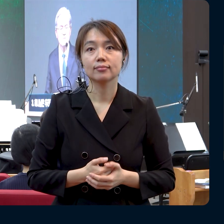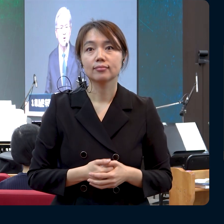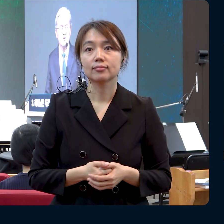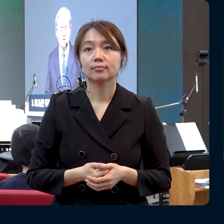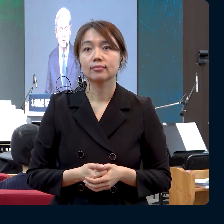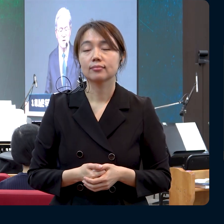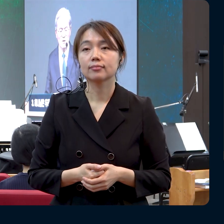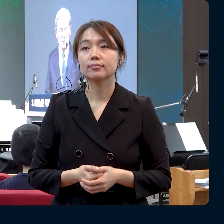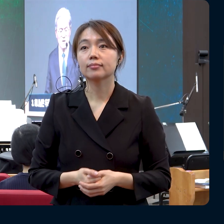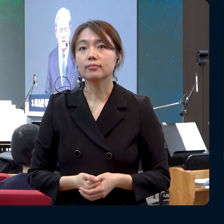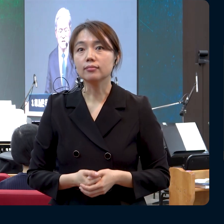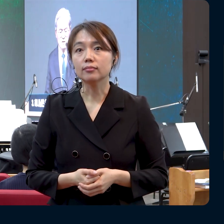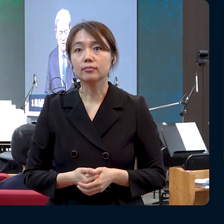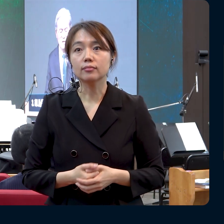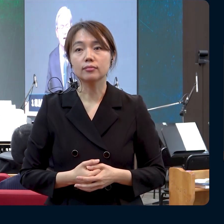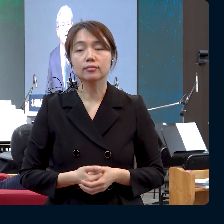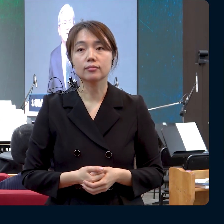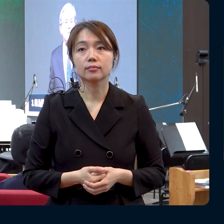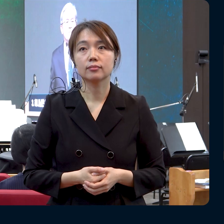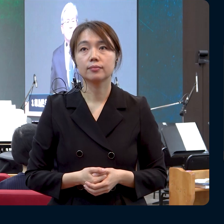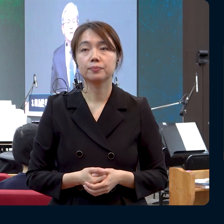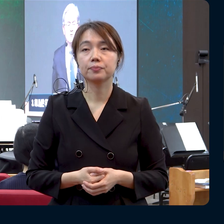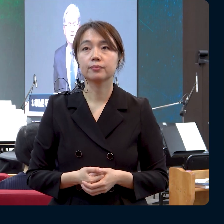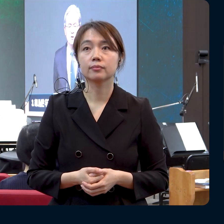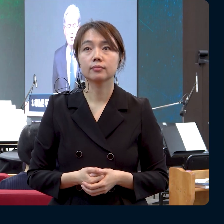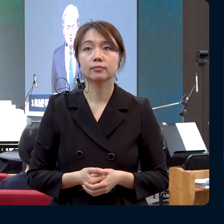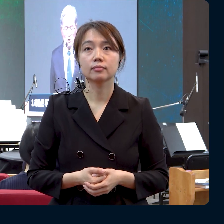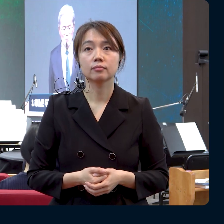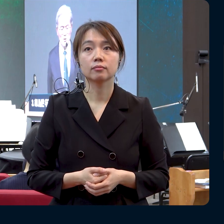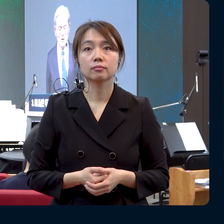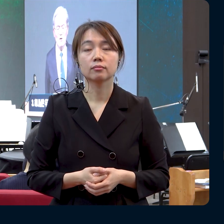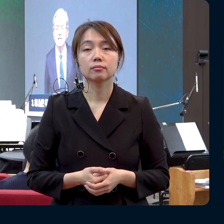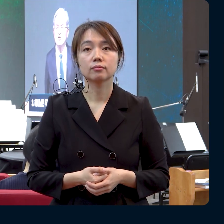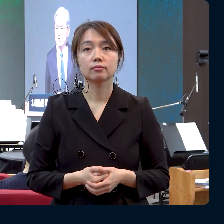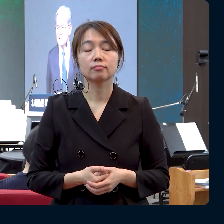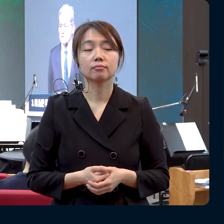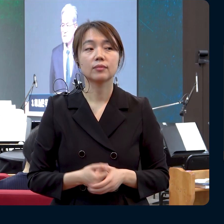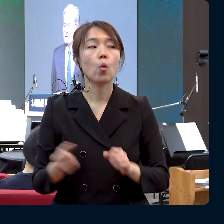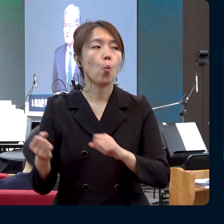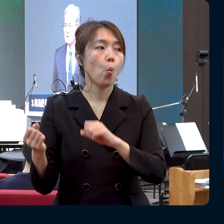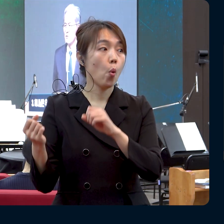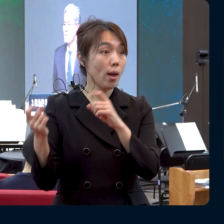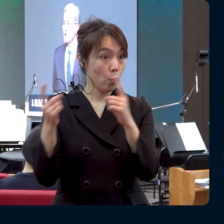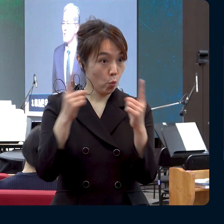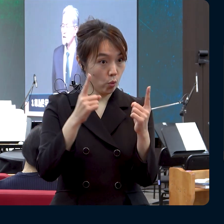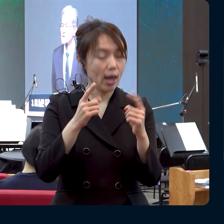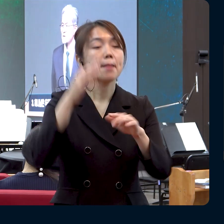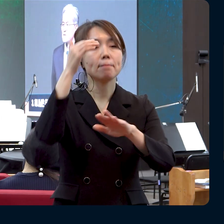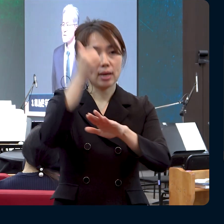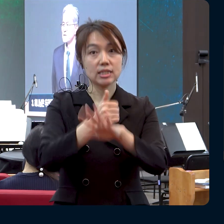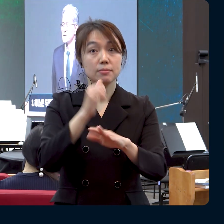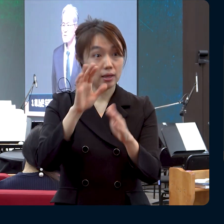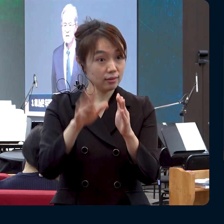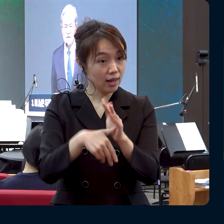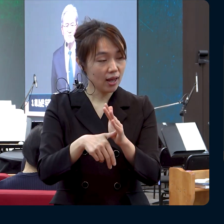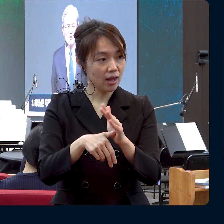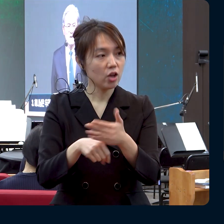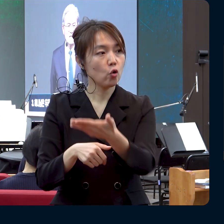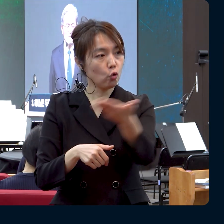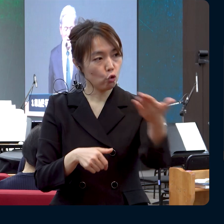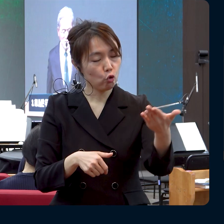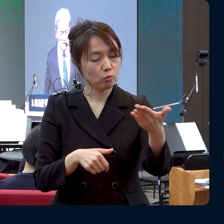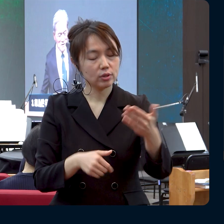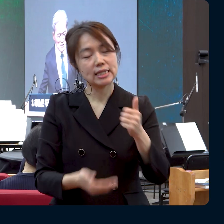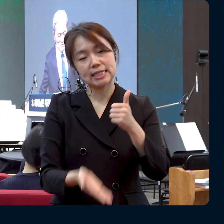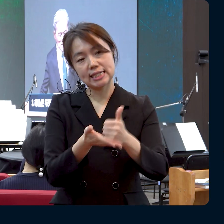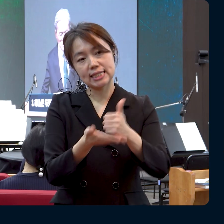칭찬과 명성을 얻게 하실 것이다. 이것이 회복의 완성이에요. 회복의 완성. 우리 20절